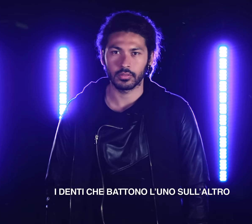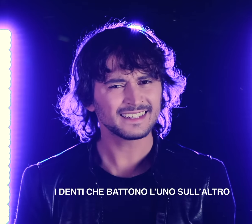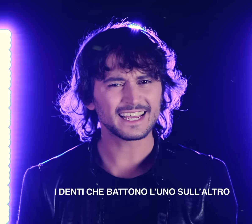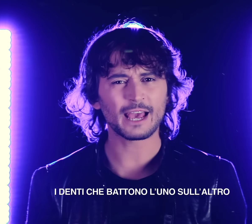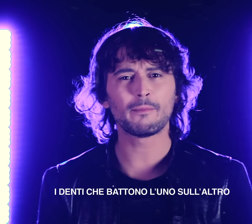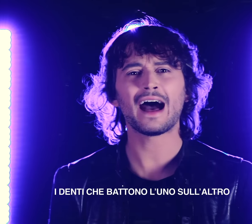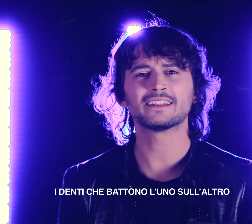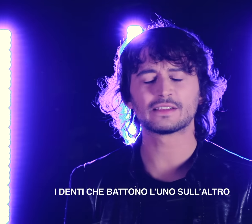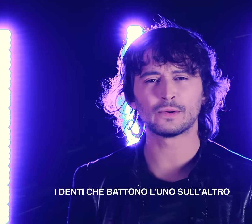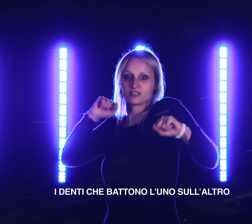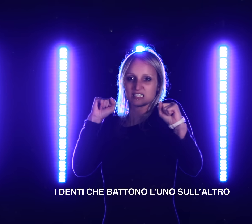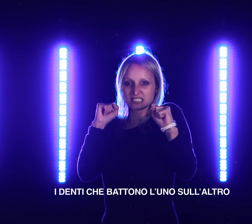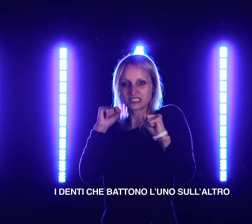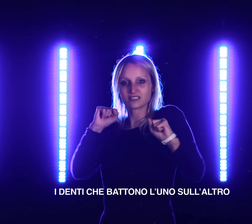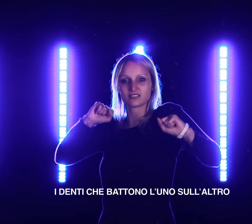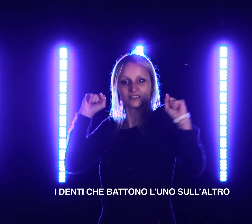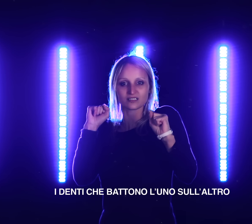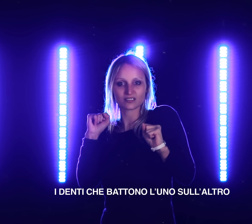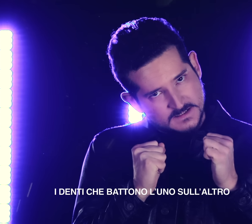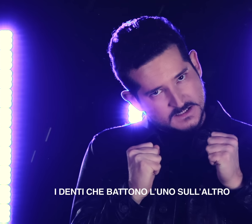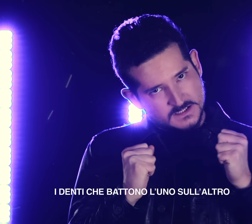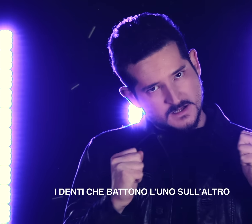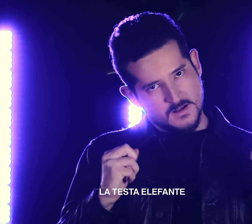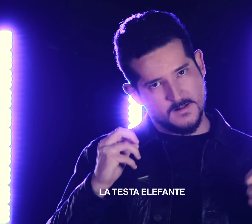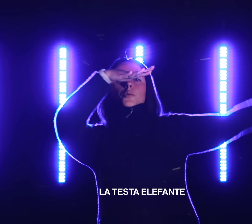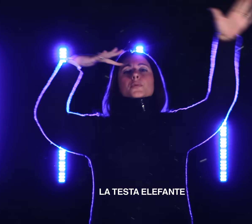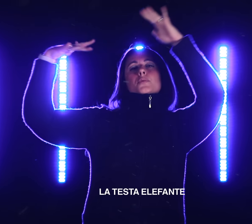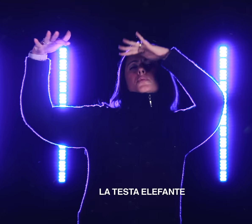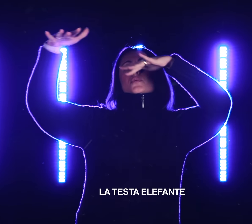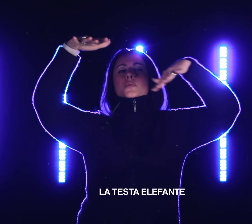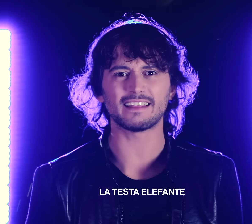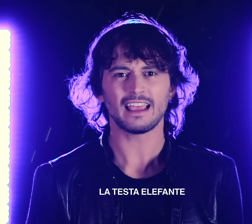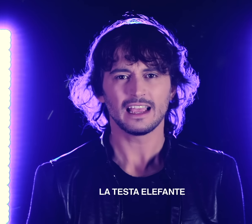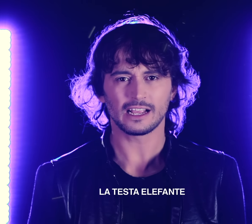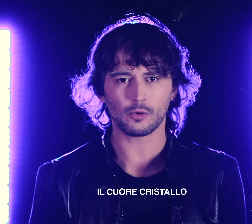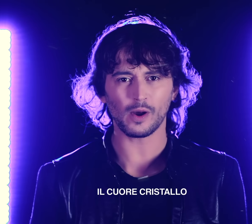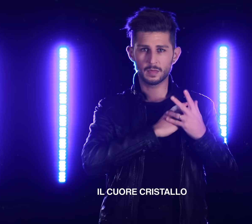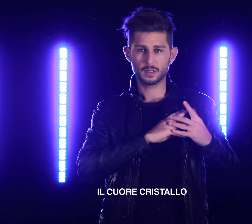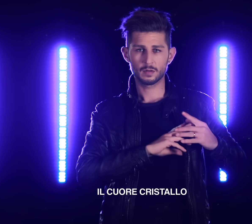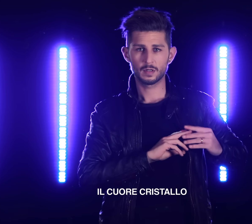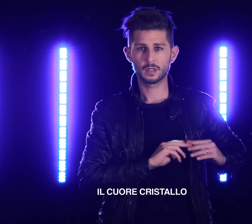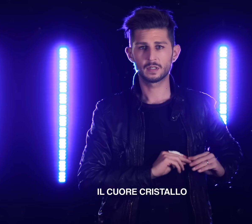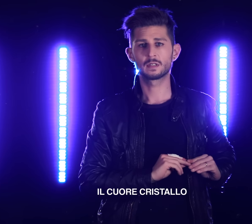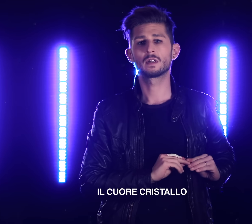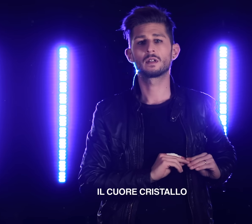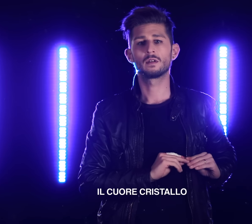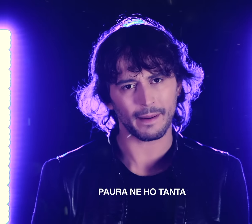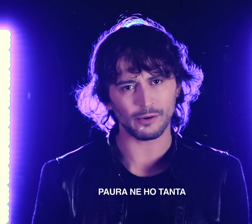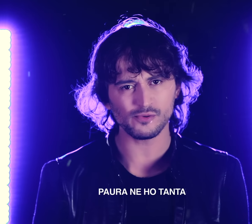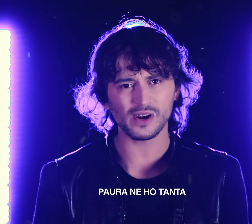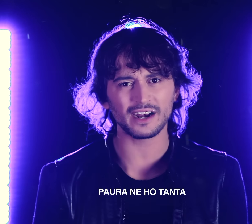i denti che battono l'uno sull'altro, la testa elefante, il cuore